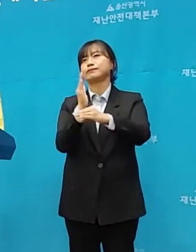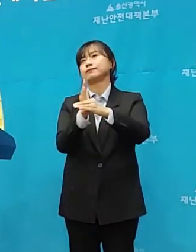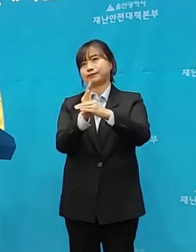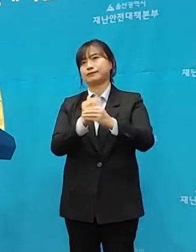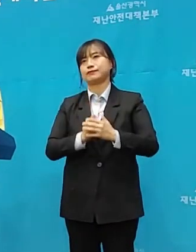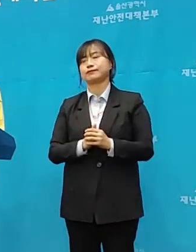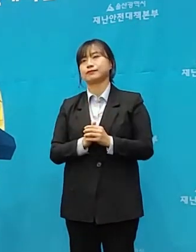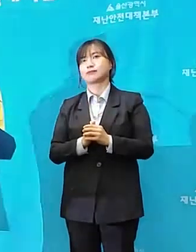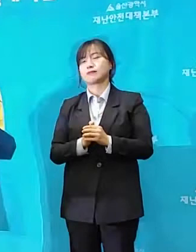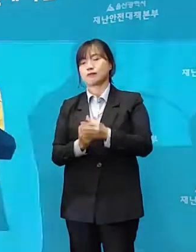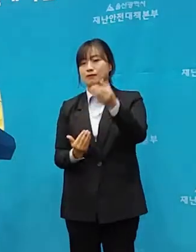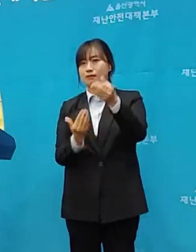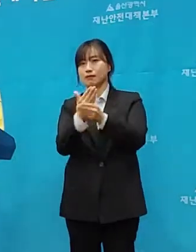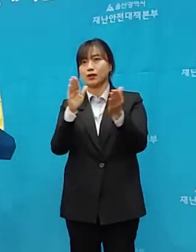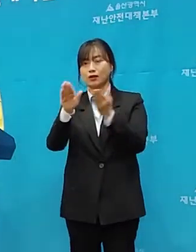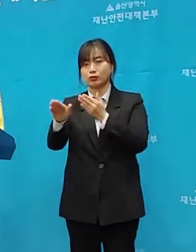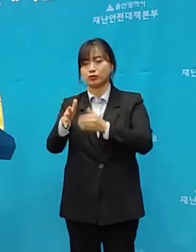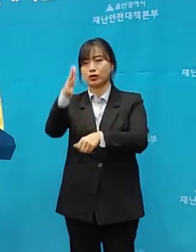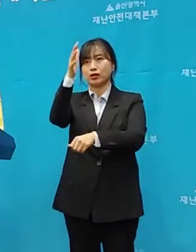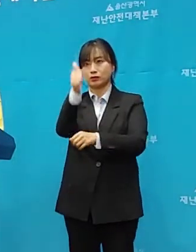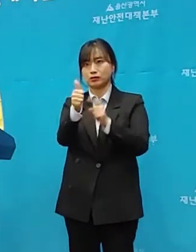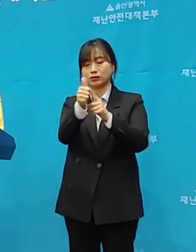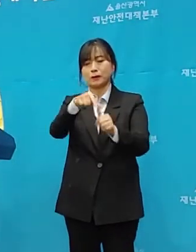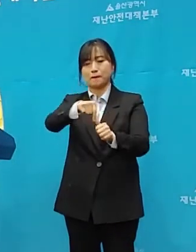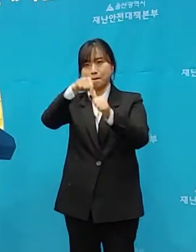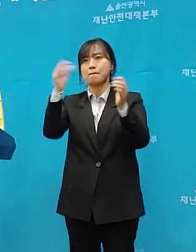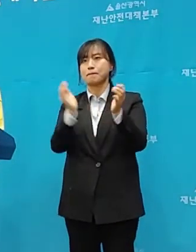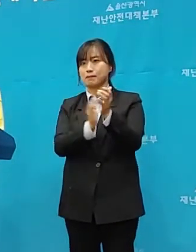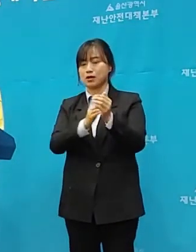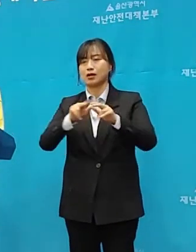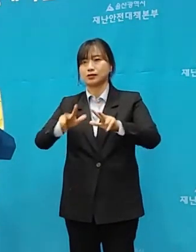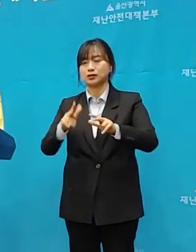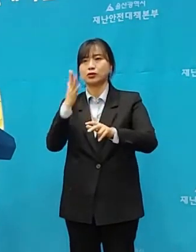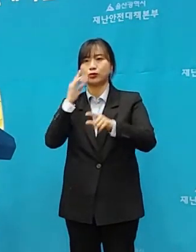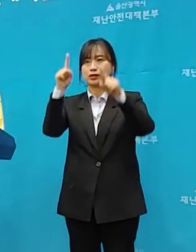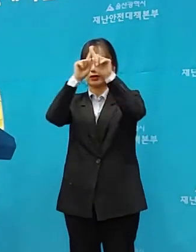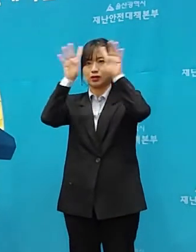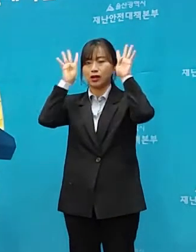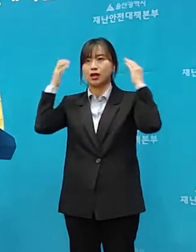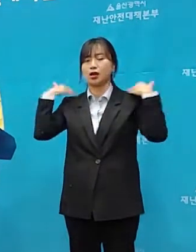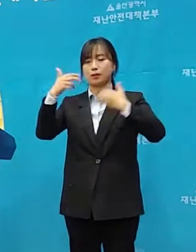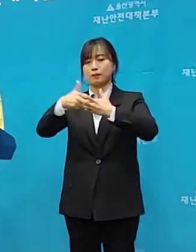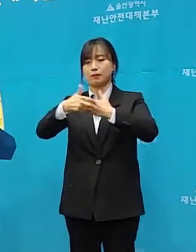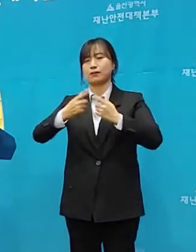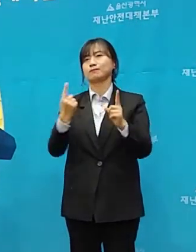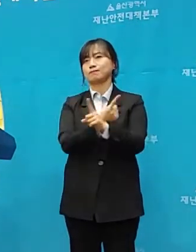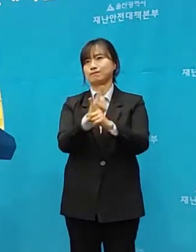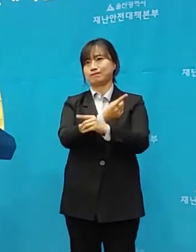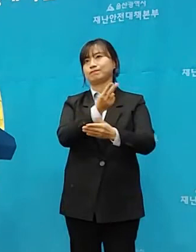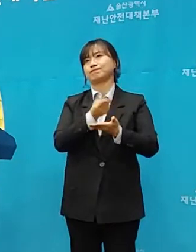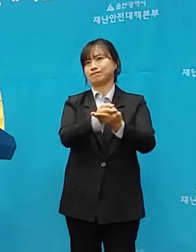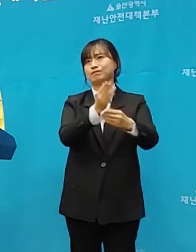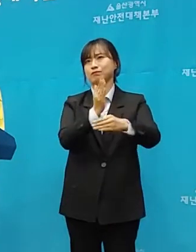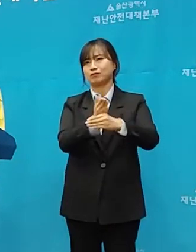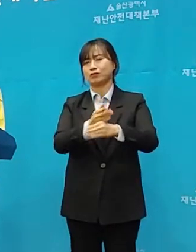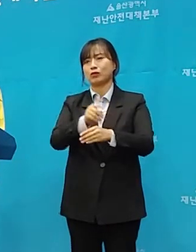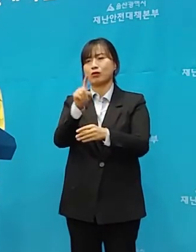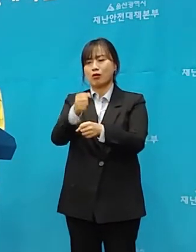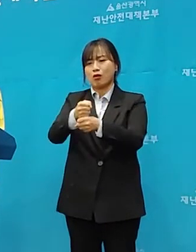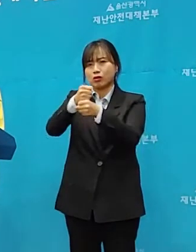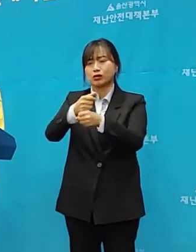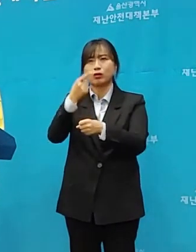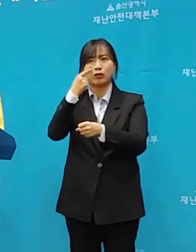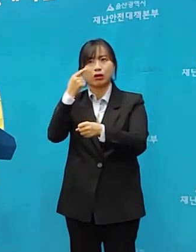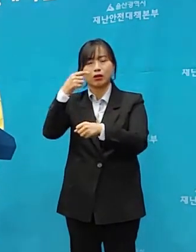있었습니다. 사고 직후 기장은 구조 완료되어 울산대학교 병원에서 치료 중이며, 요추와